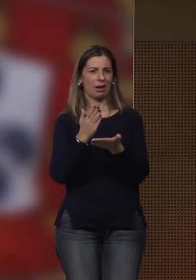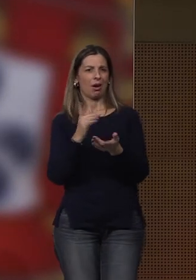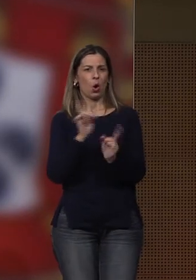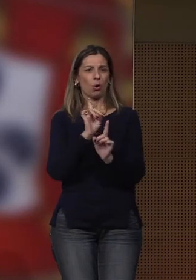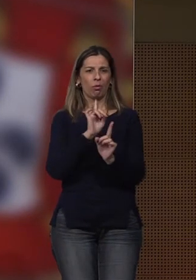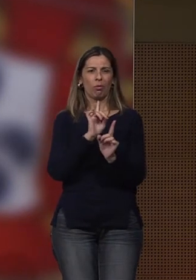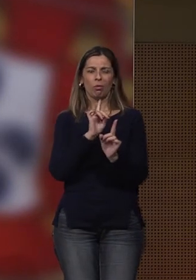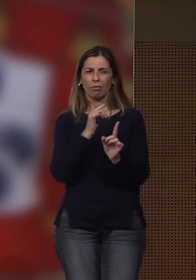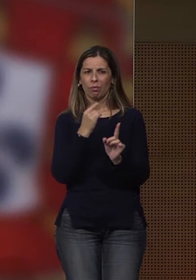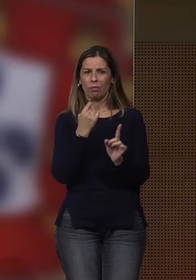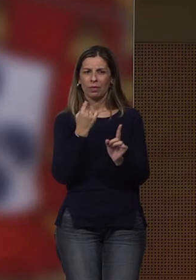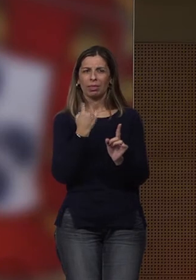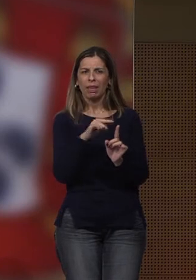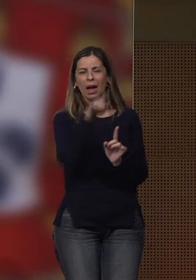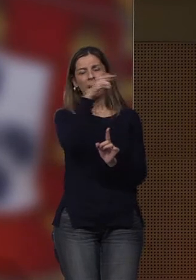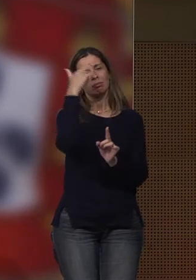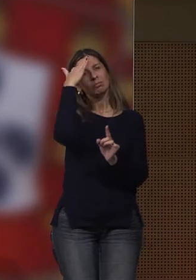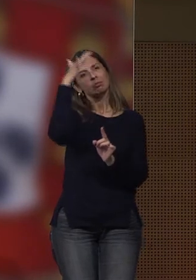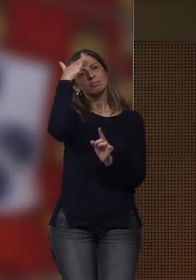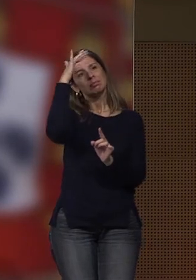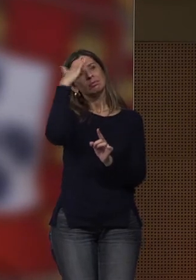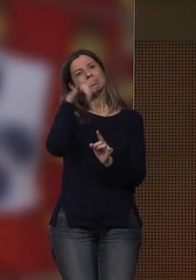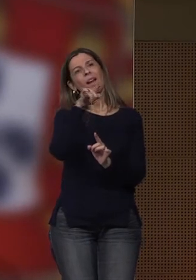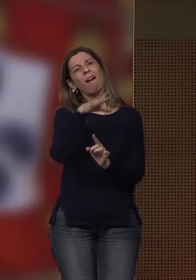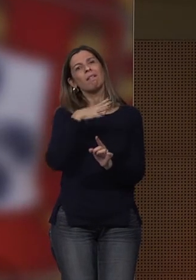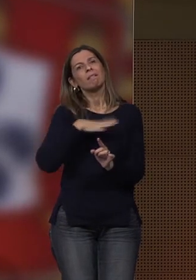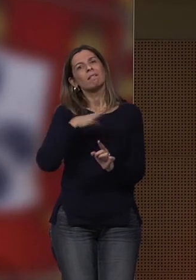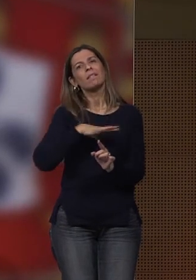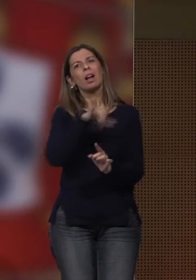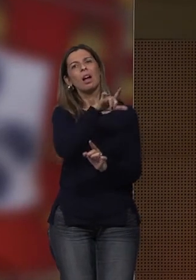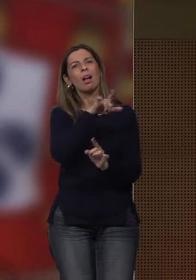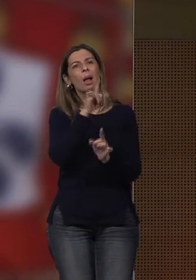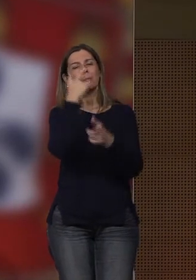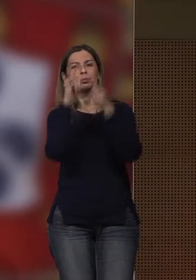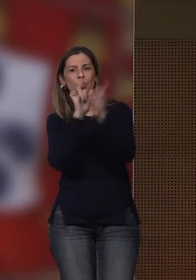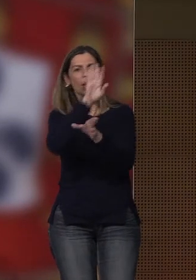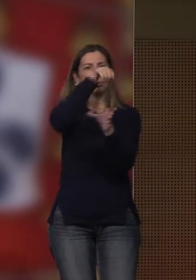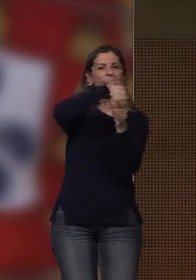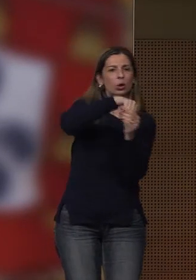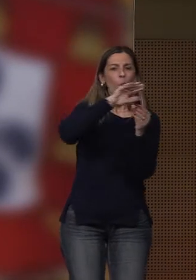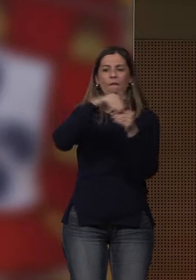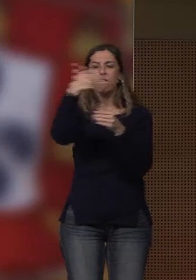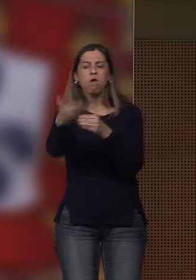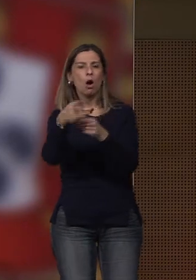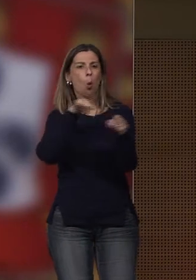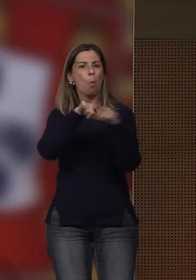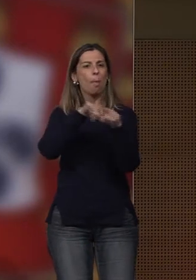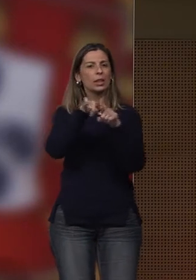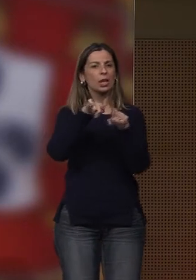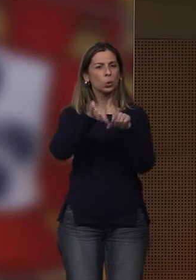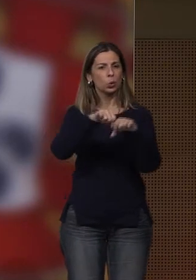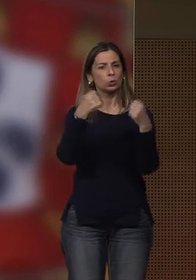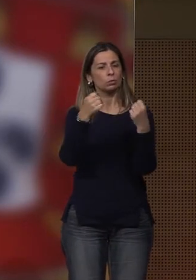condições para unir, alargar e mobilizar aqueles que dentro e fora do Partido Socialista, na sociedade